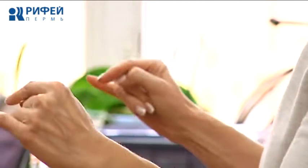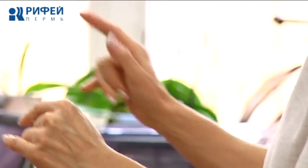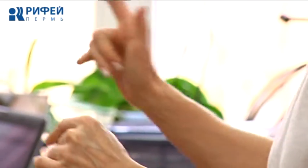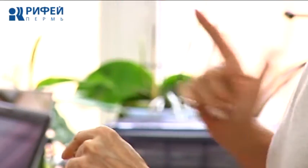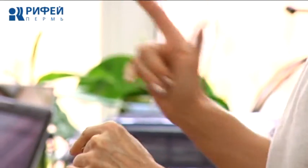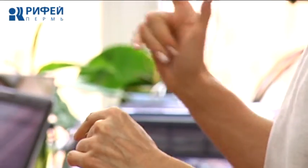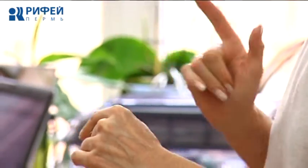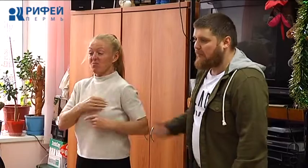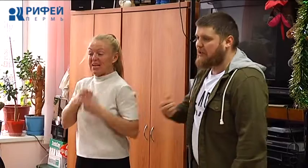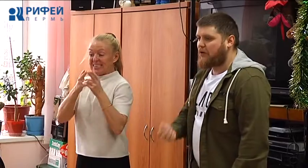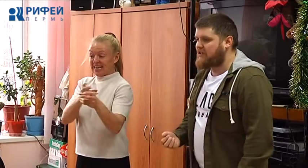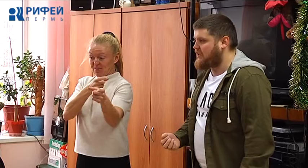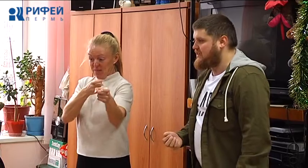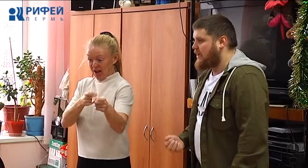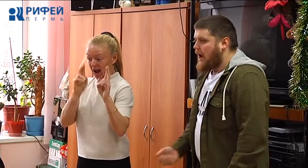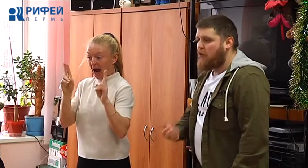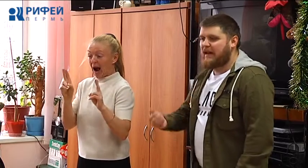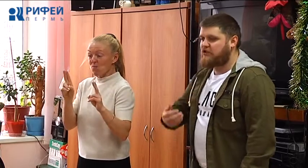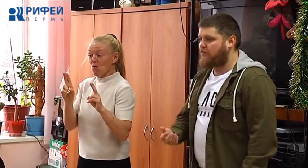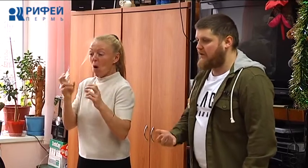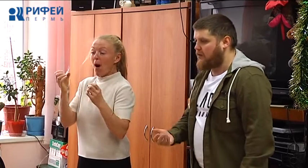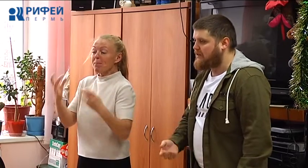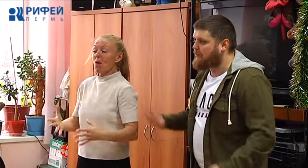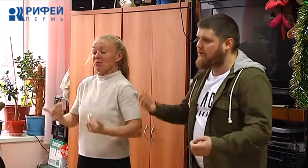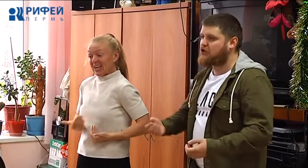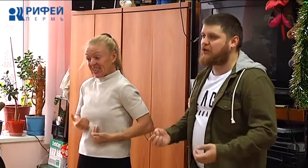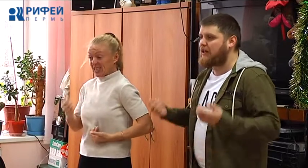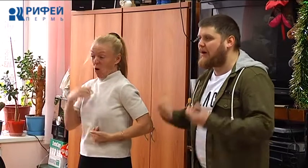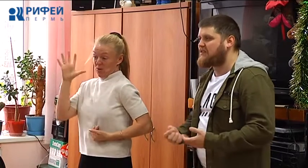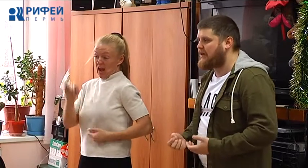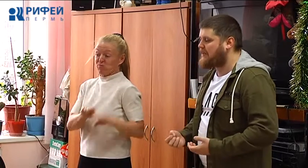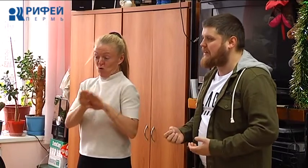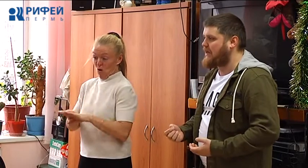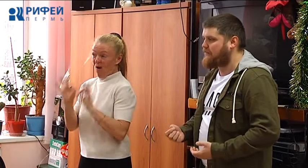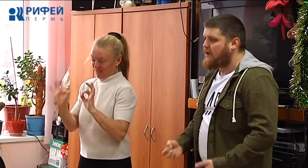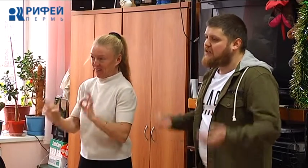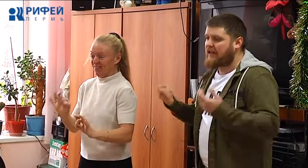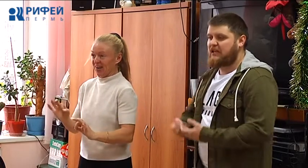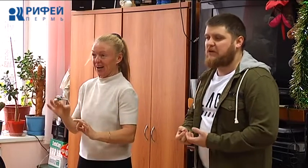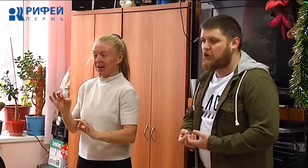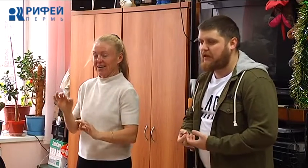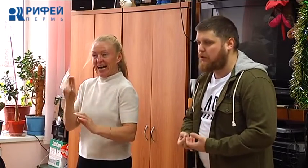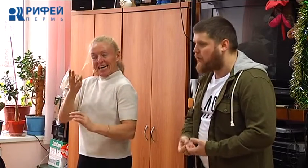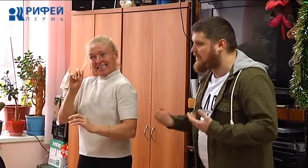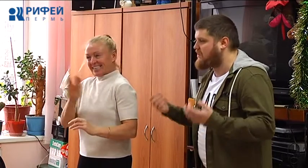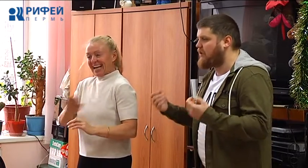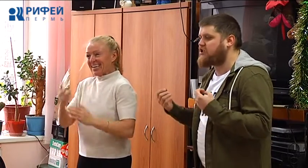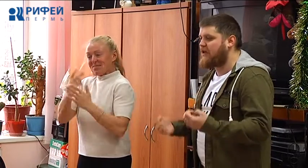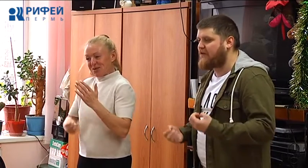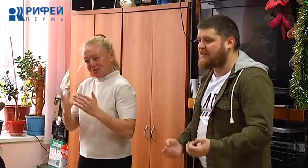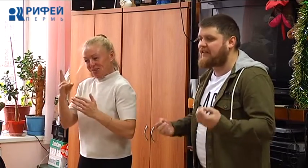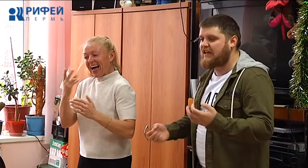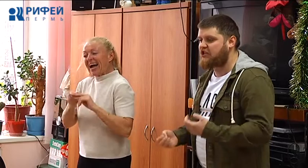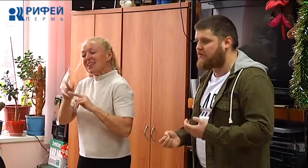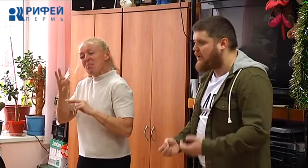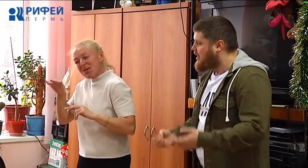пермского поп-исполнителя. Кому-то просто жизни, а у меня все в рифму. Так повелось, что не ломался, налетая на рифмы. Титаник не пошел ко дну, это всего лишь